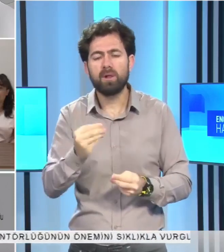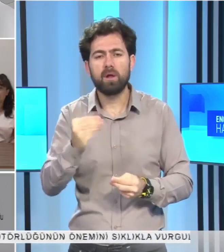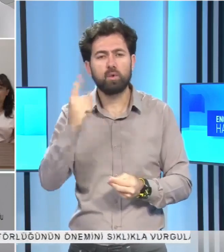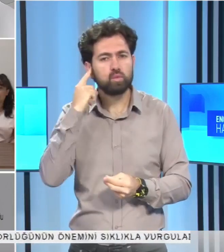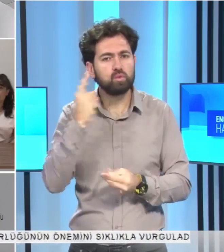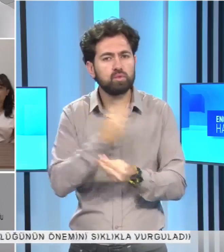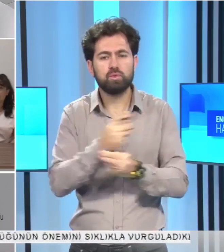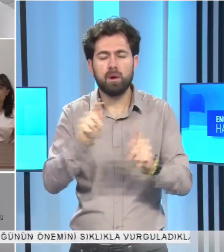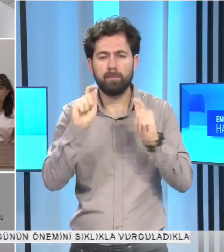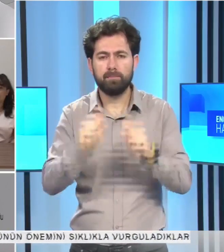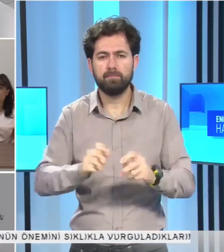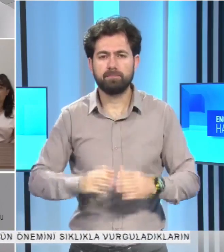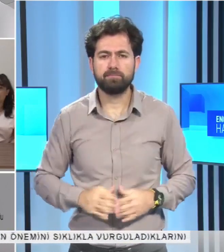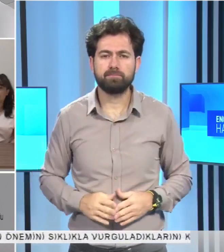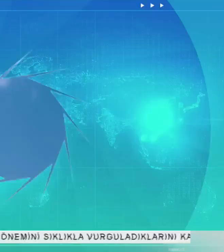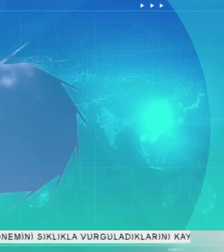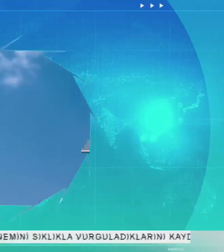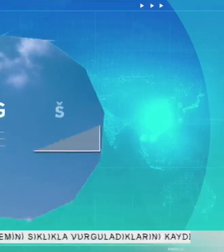bulundu.